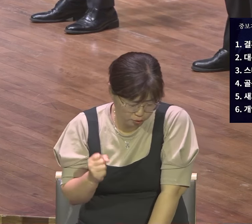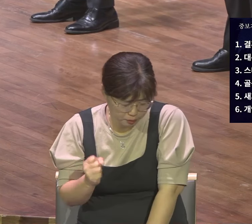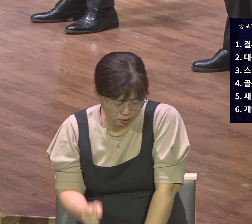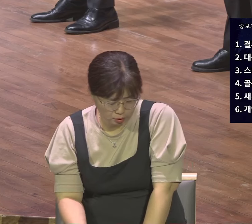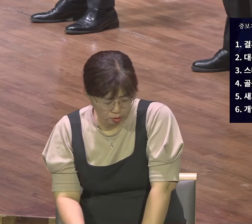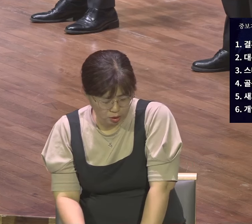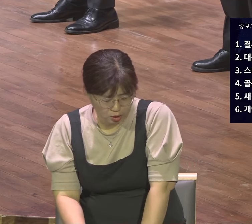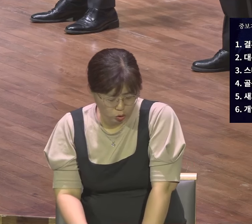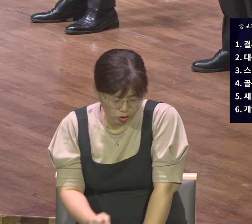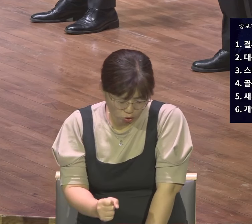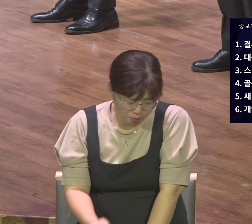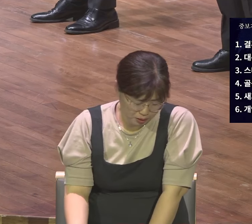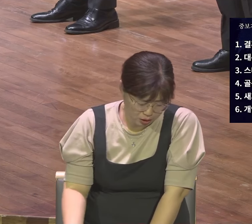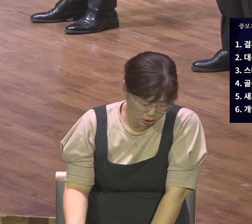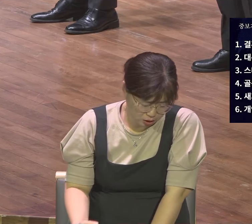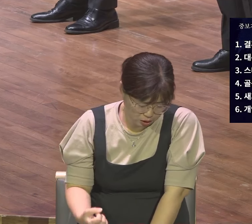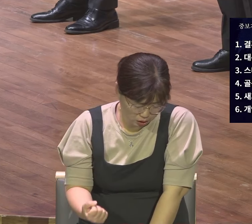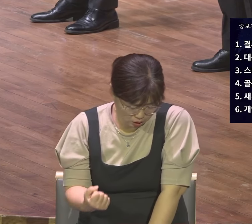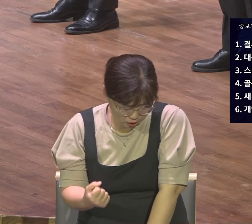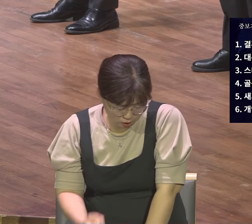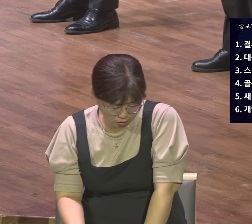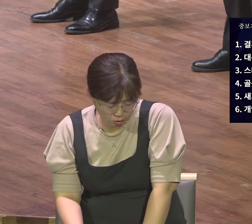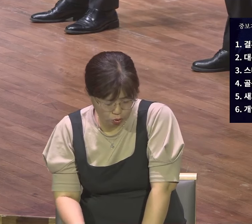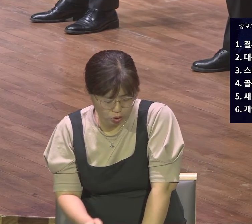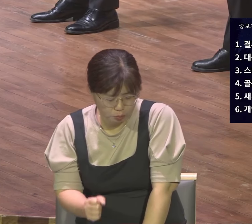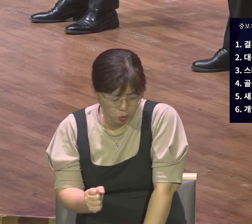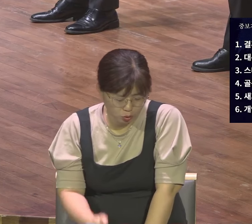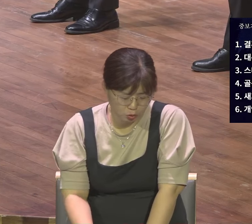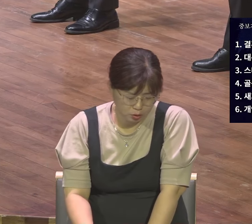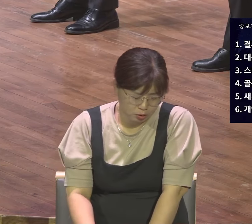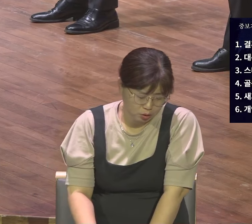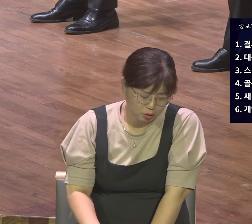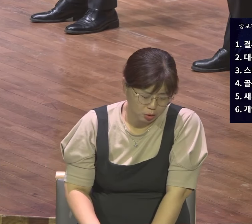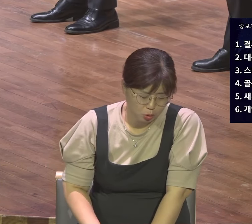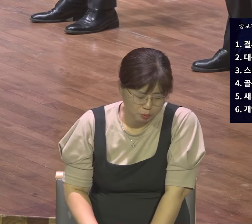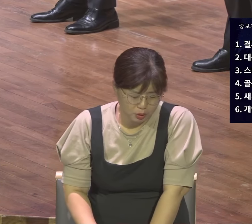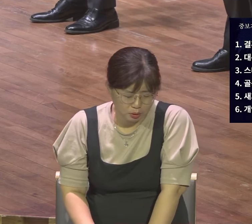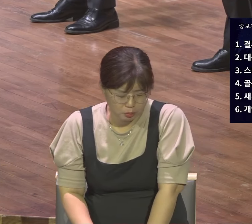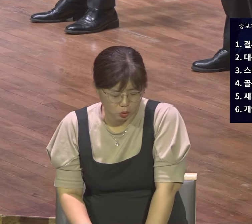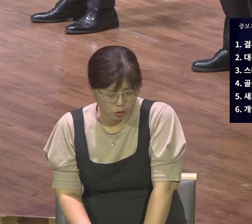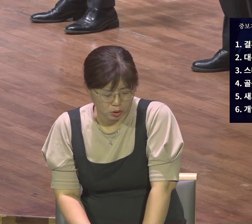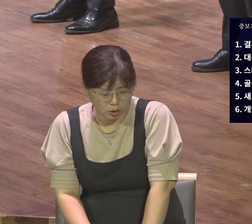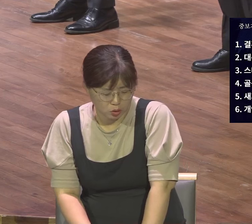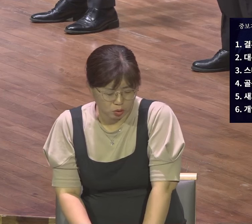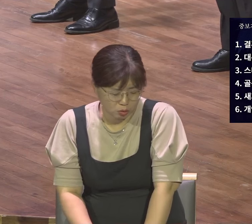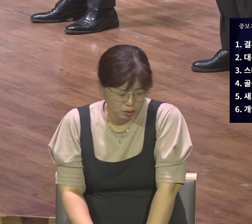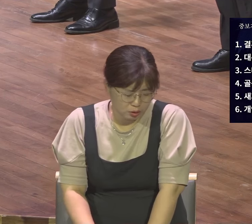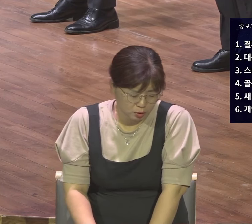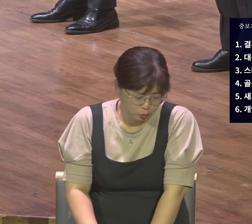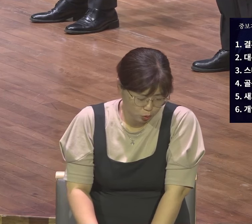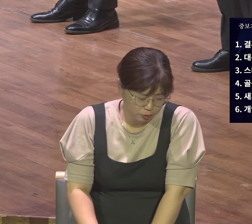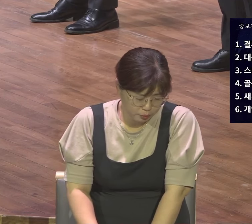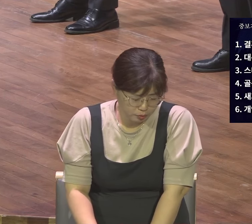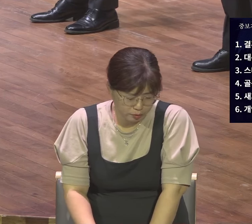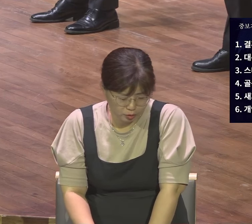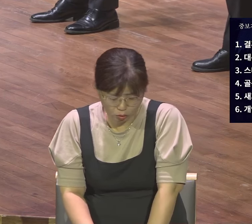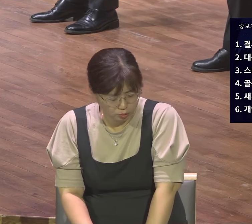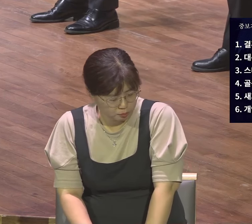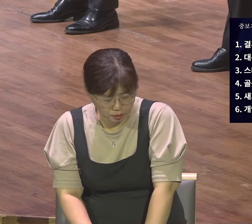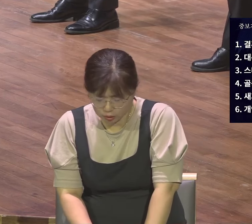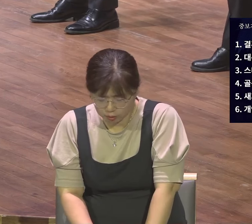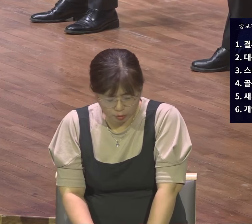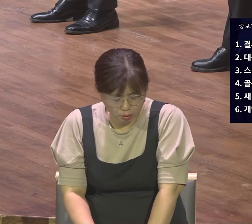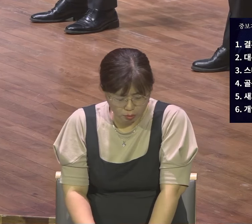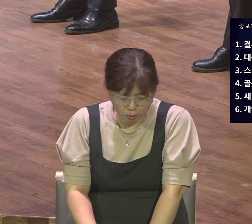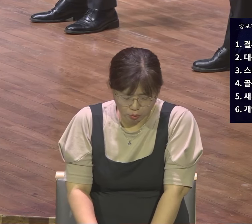또한 우리의 이 시간 우리 연합교회에 정말 설립 예배가 있습니다. 하나님 그 속에 이 성도에 대한